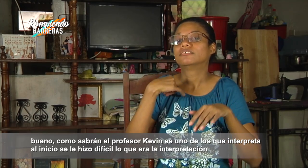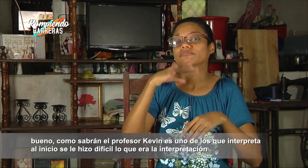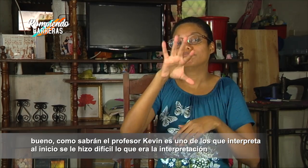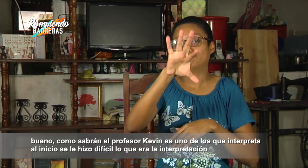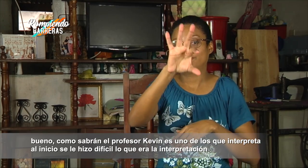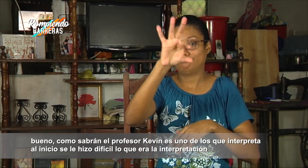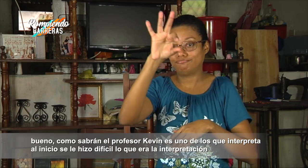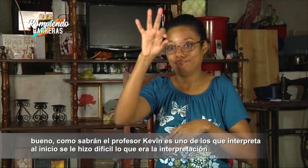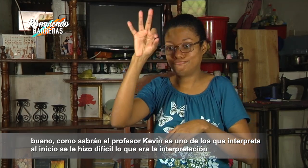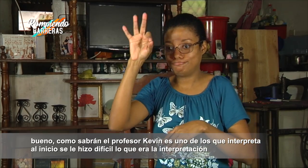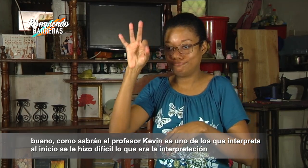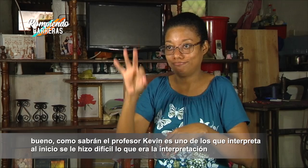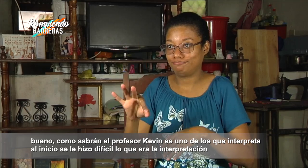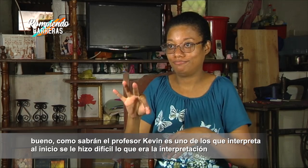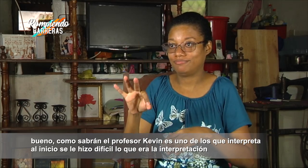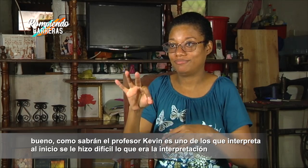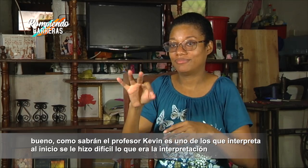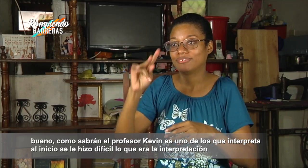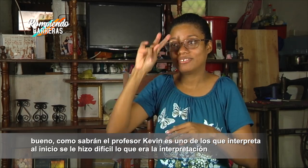Bueno, como sabrán,